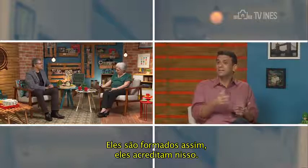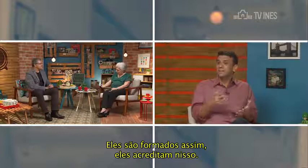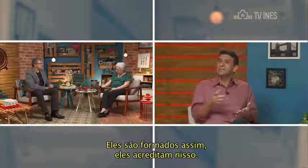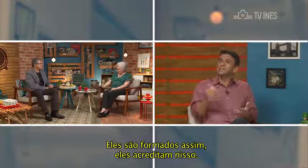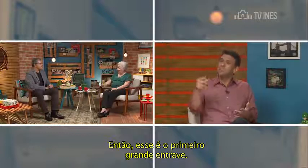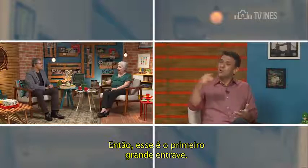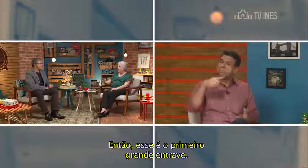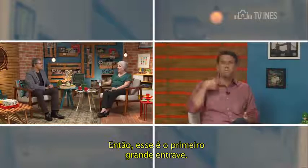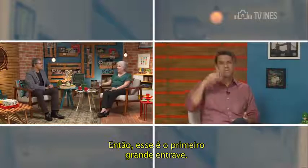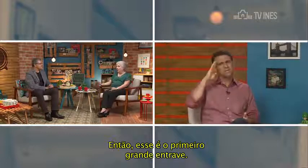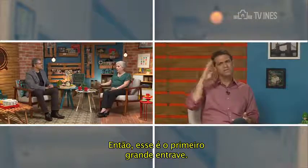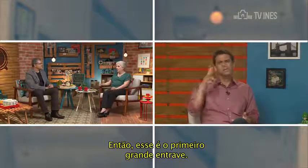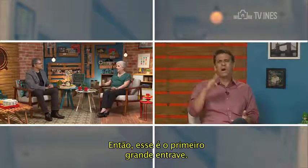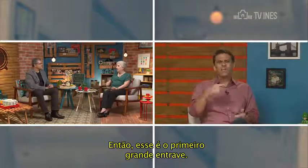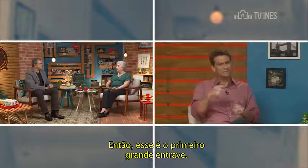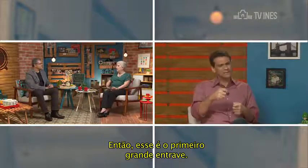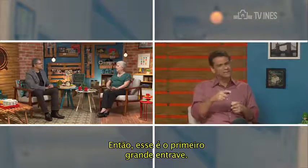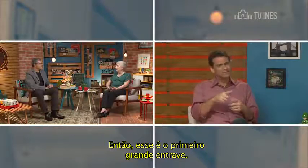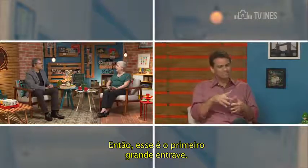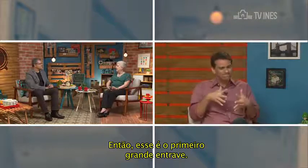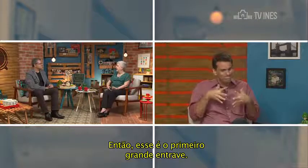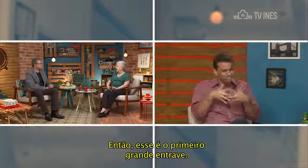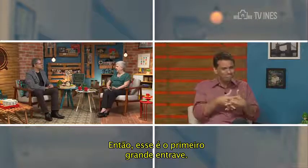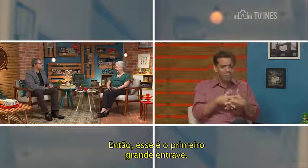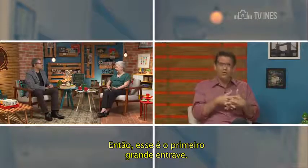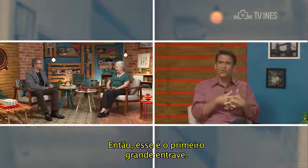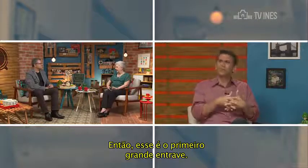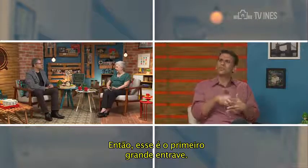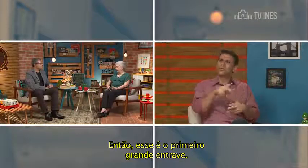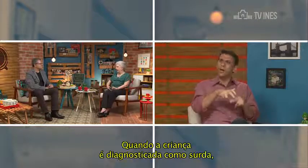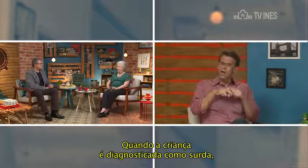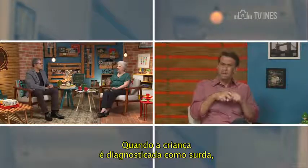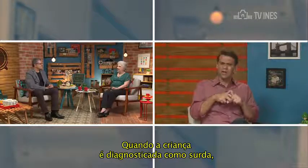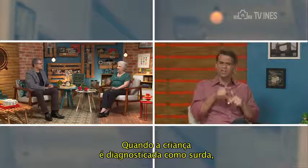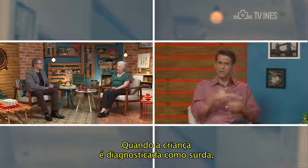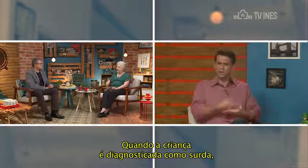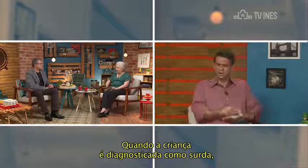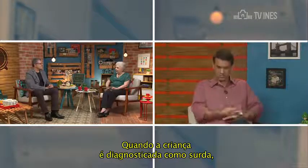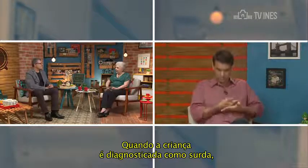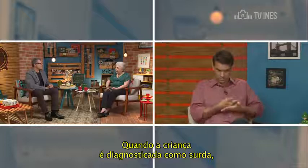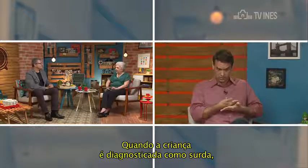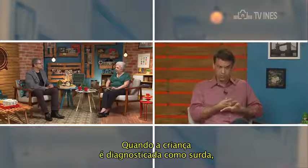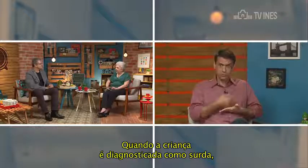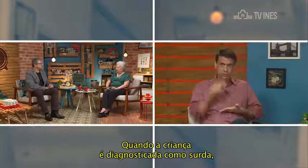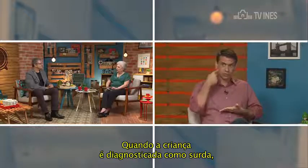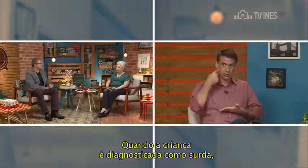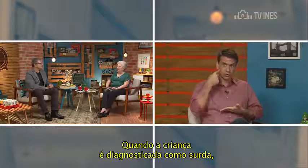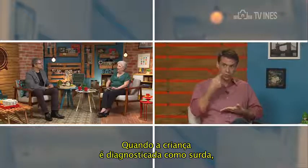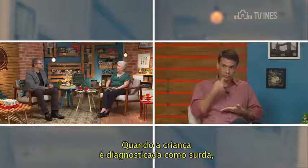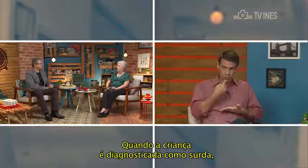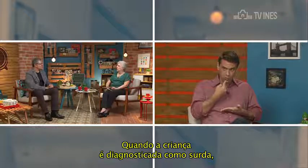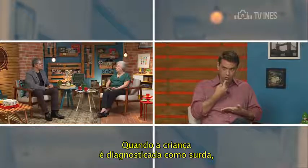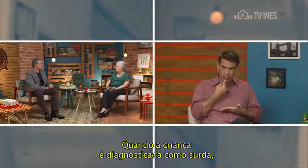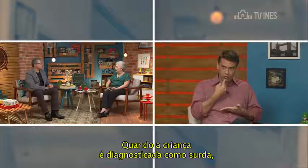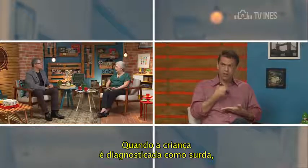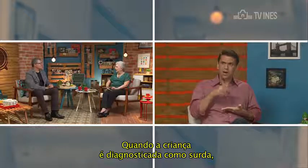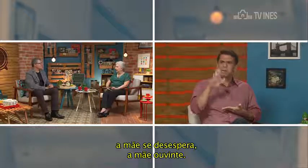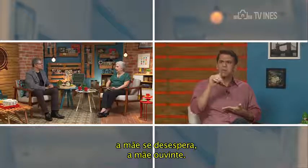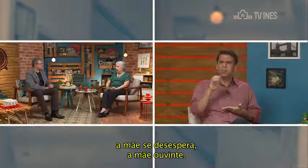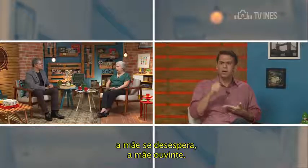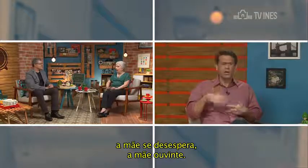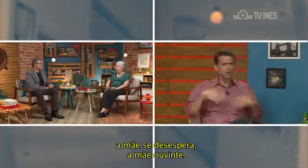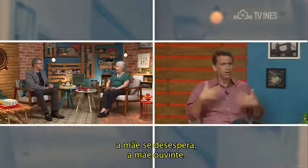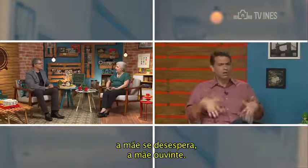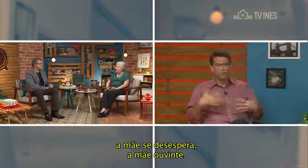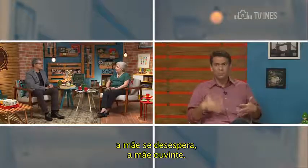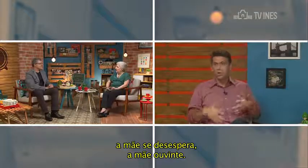Nisso Então Esse é o primeiro Grande entrave Quando a criança É diagnosticada Como surda